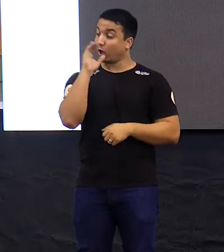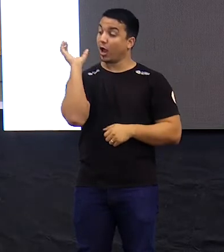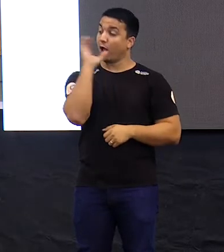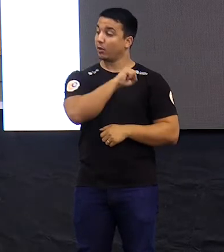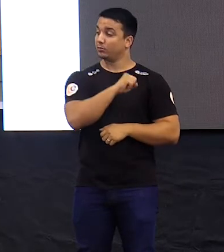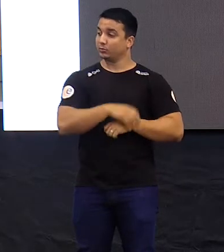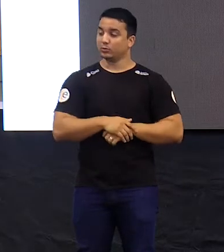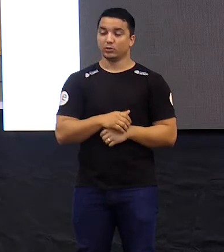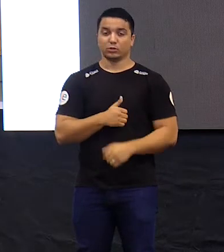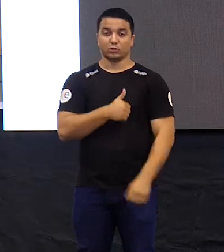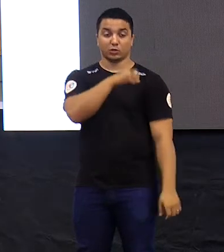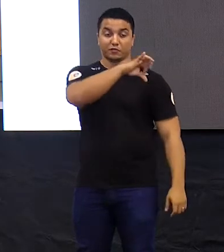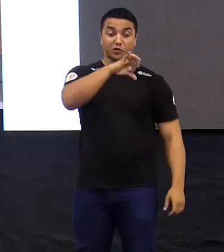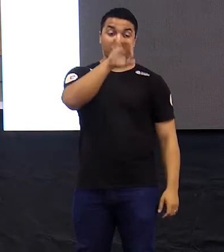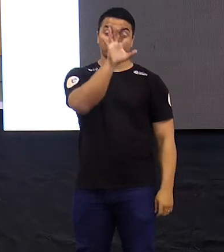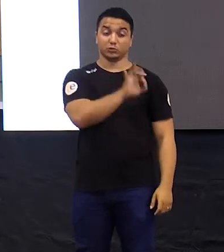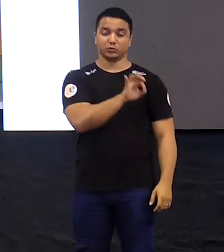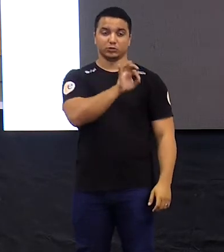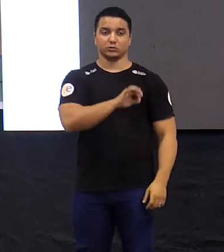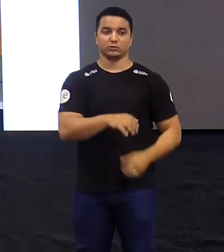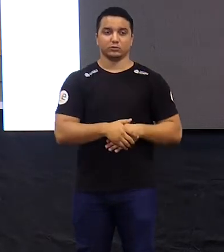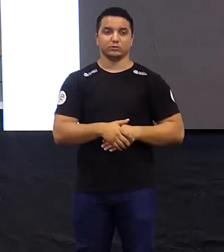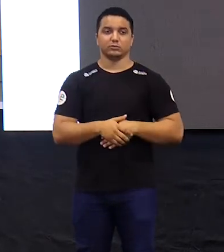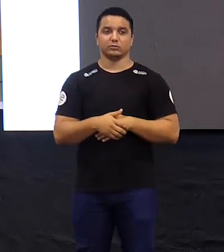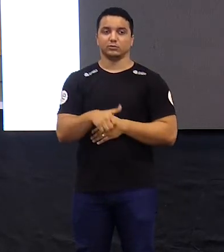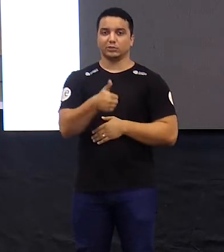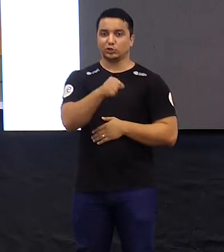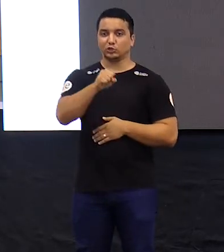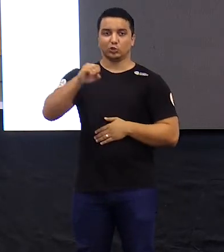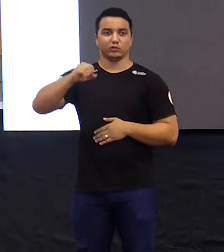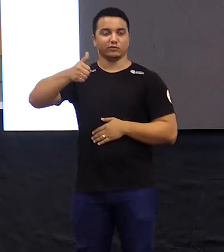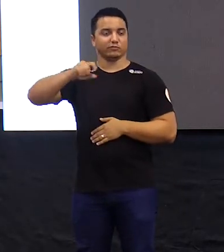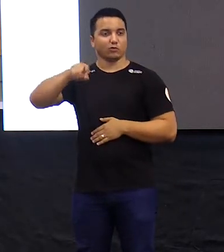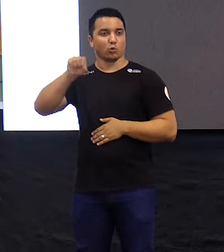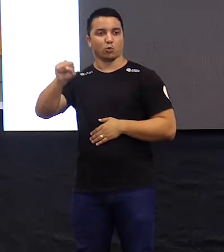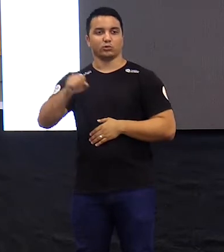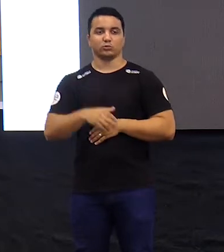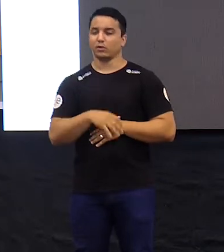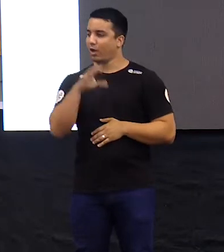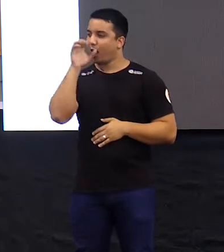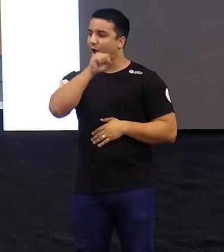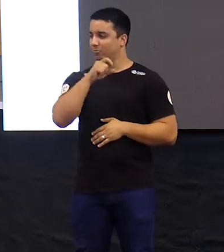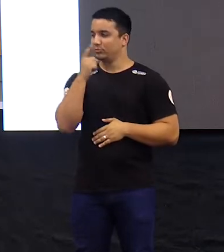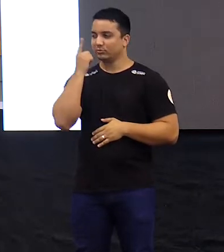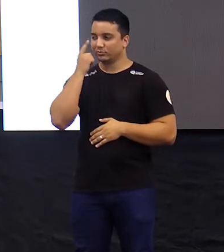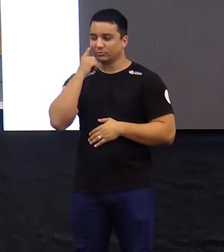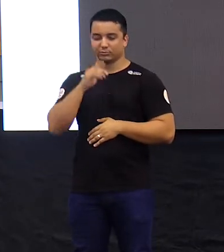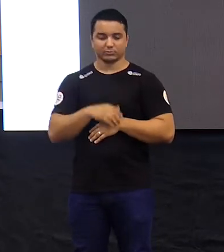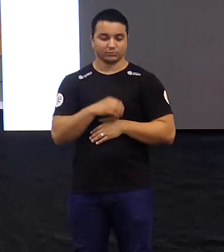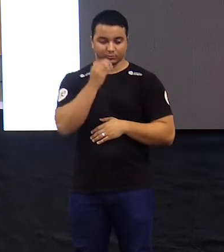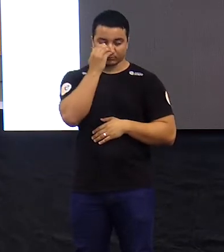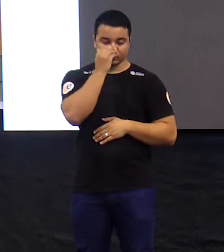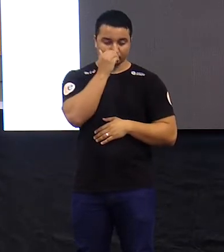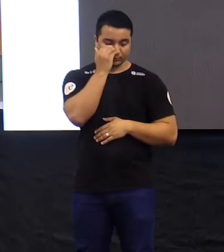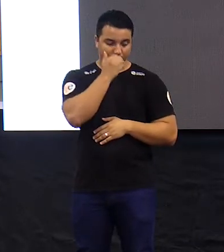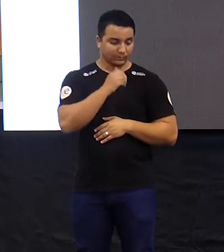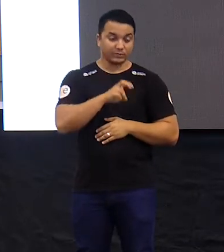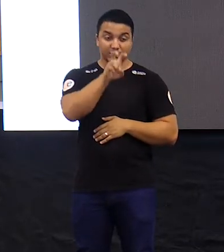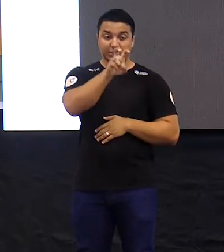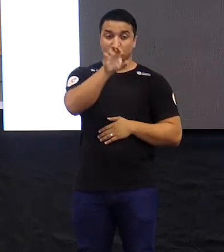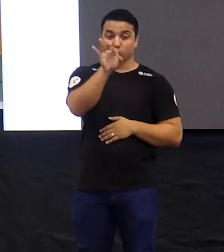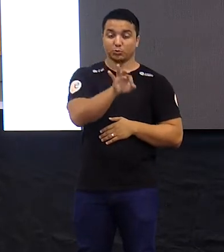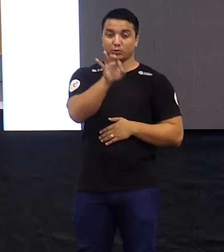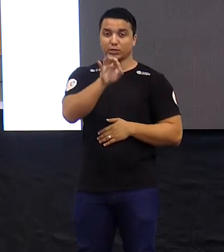99% de 120. Você vai dizer 118,8. Bem rapidinho, tu vai ver. 5%